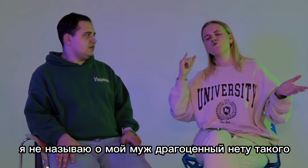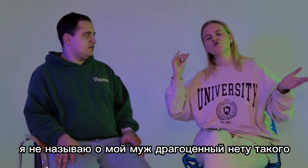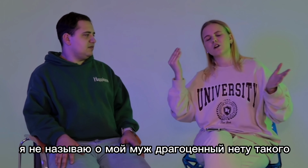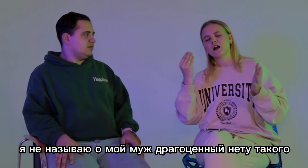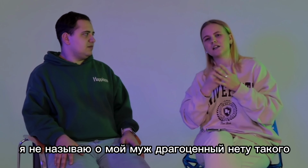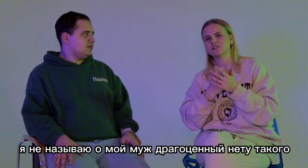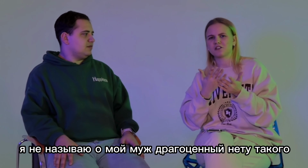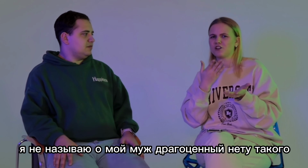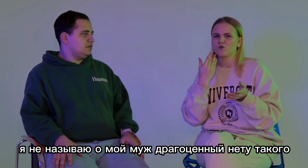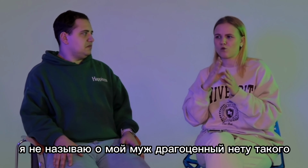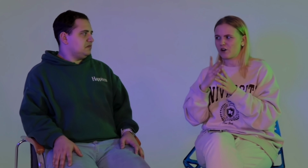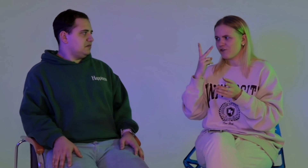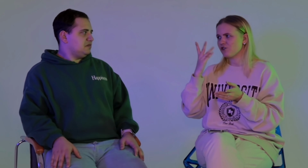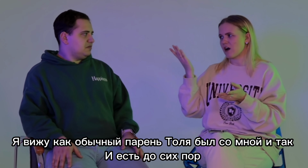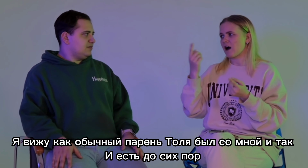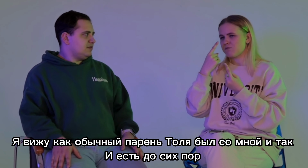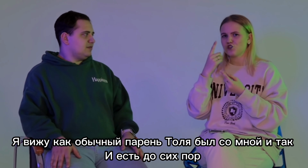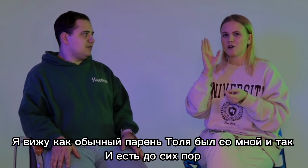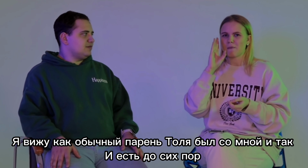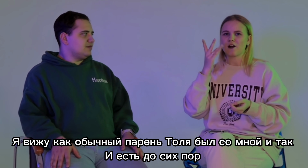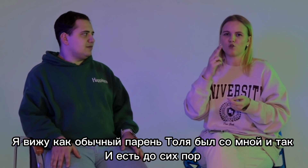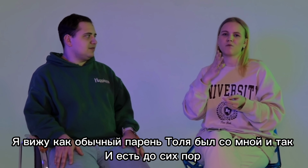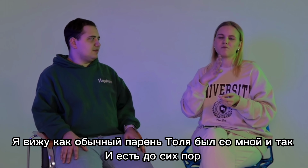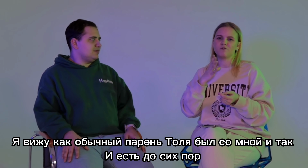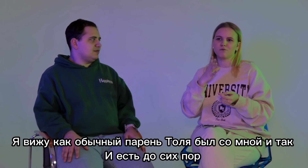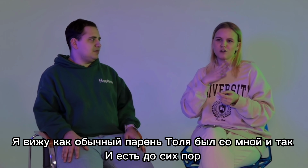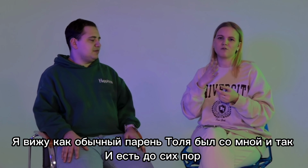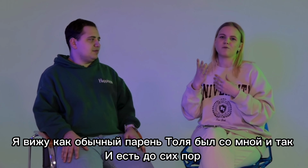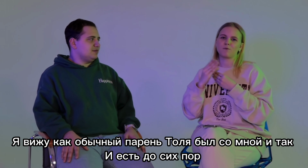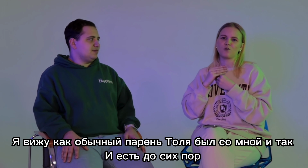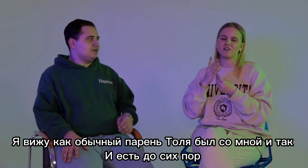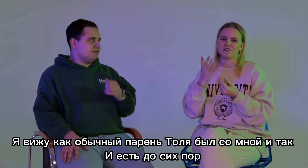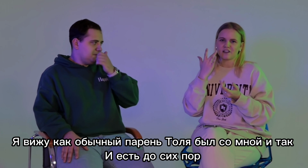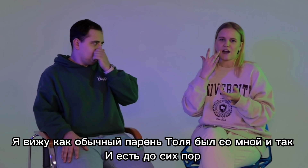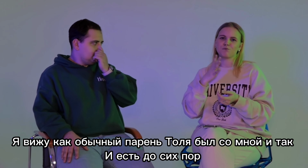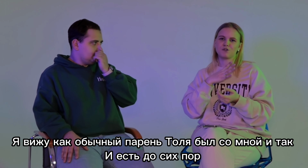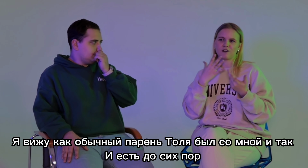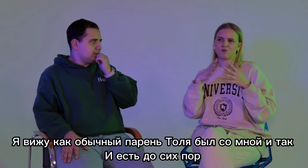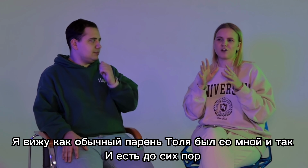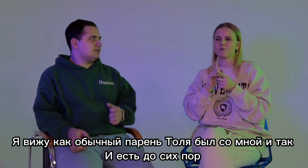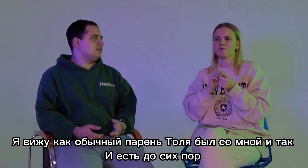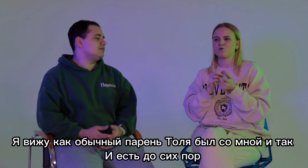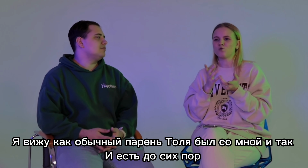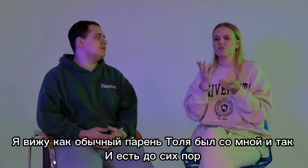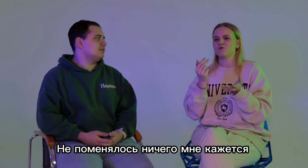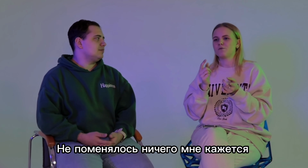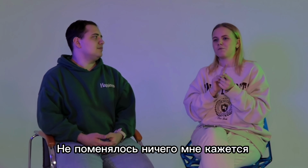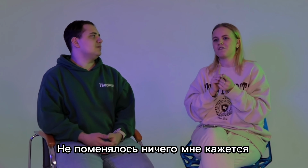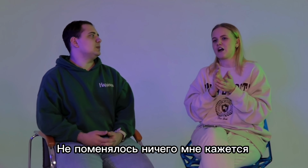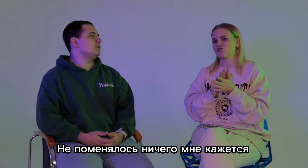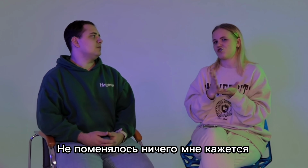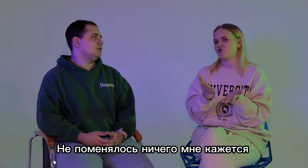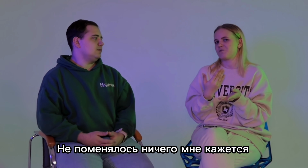муж, дорогая сына, нет, я вижу, как обычно папа тоже был со мной, всегда было, ну, меня еще мне